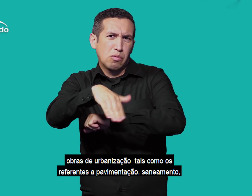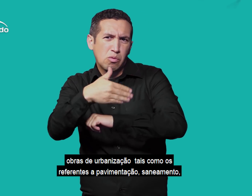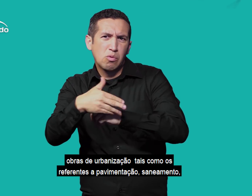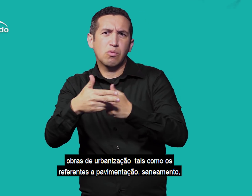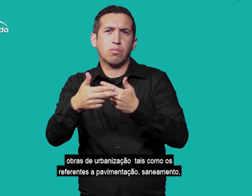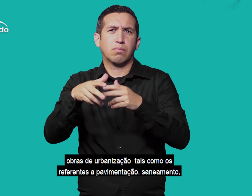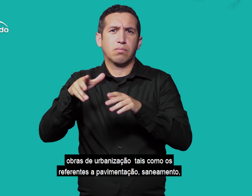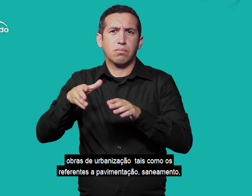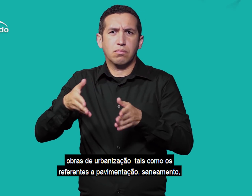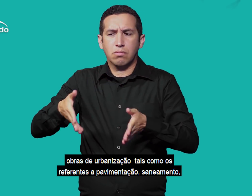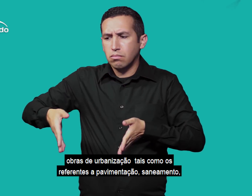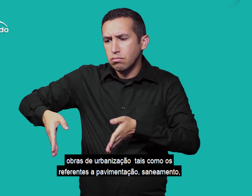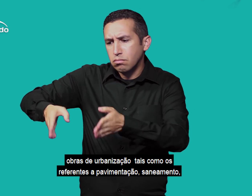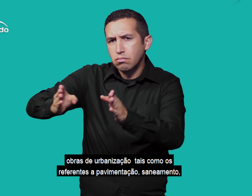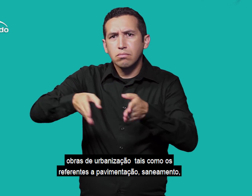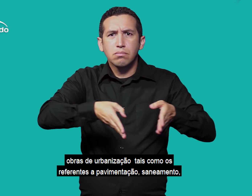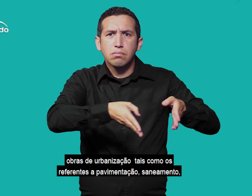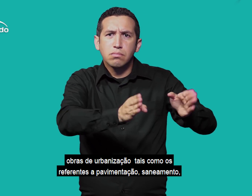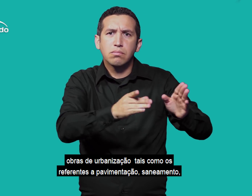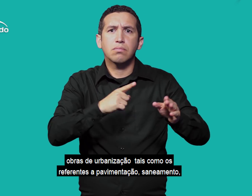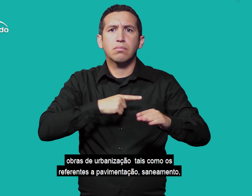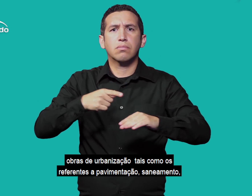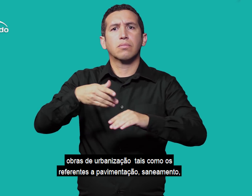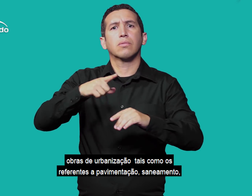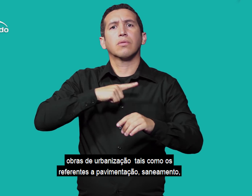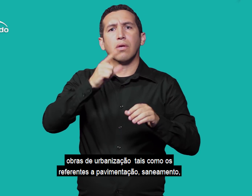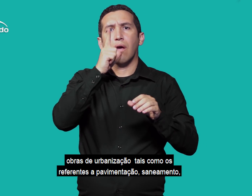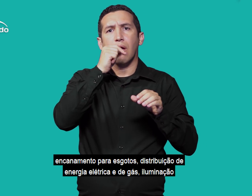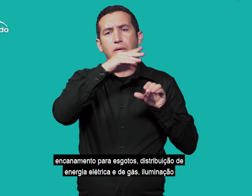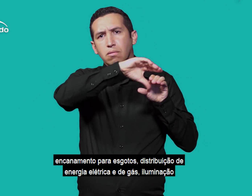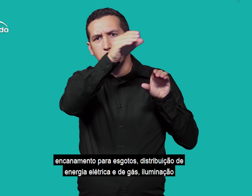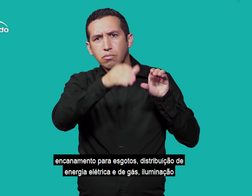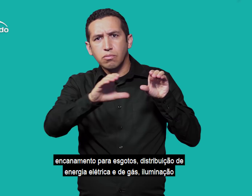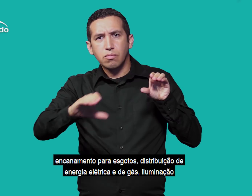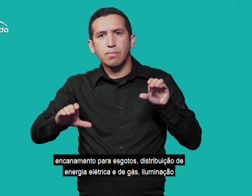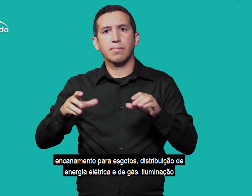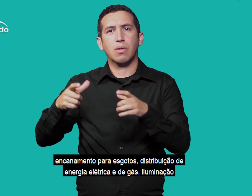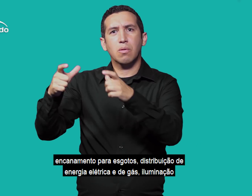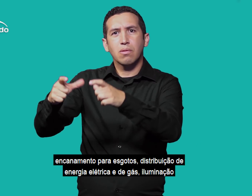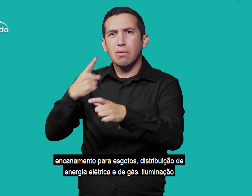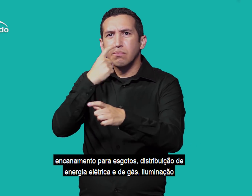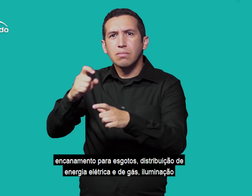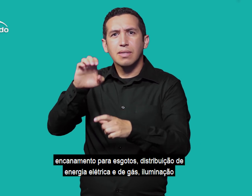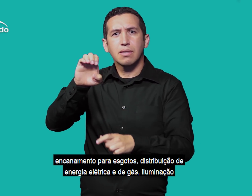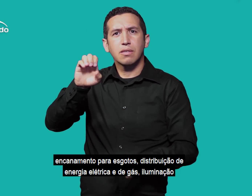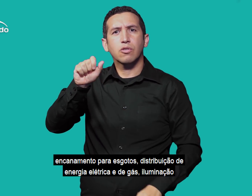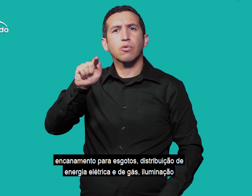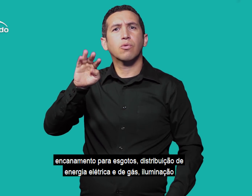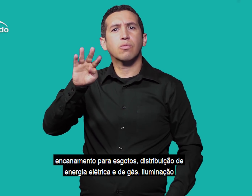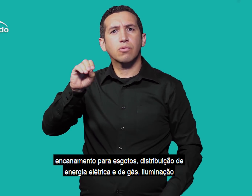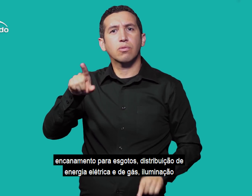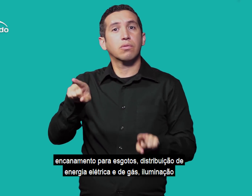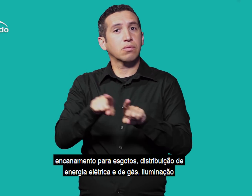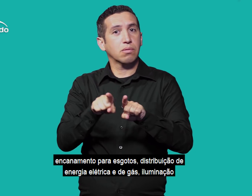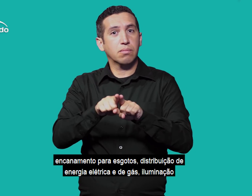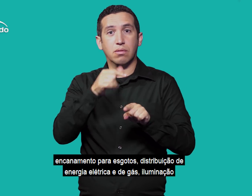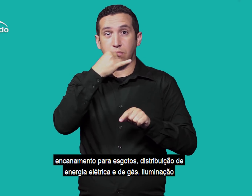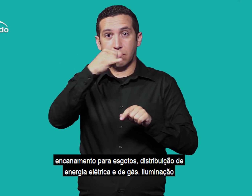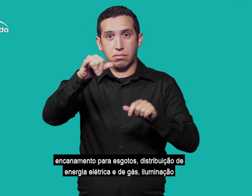como os referentes à pavimentação saneamento encanamento para esgotos distribuição de energia elétrica